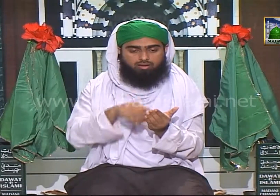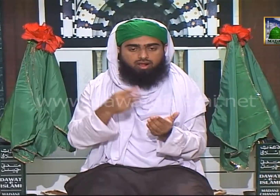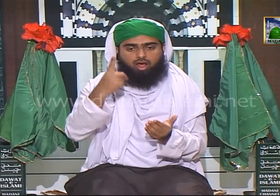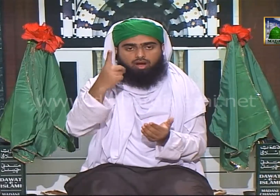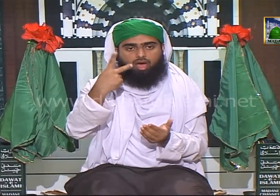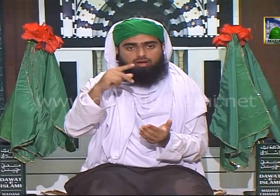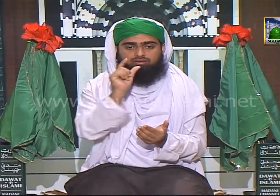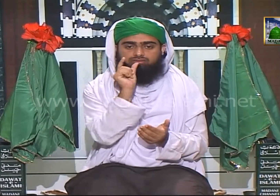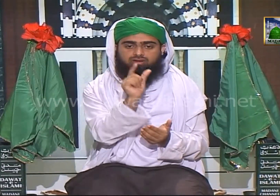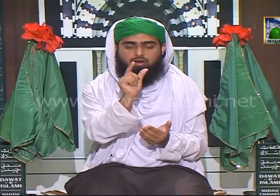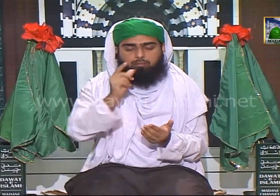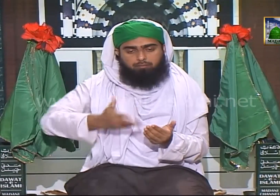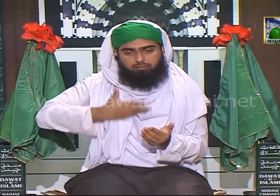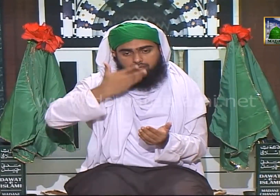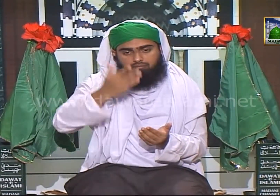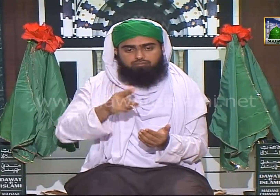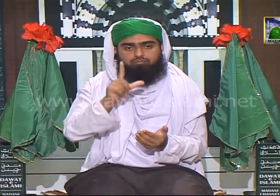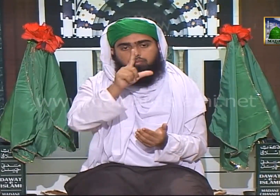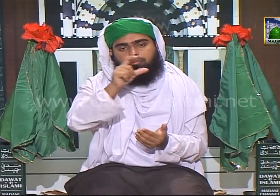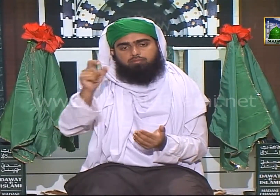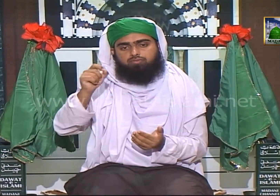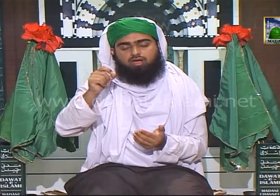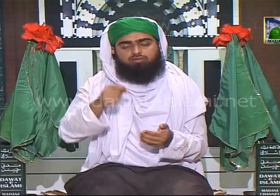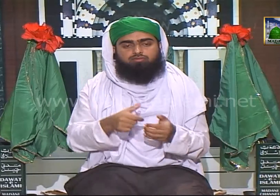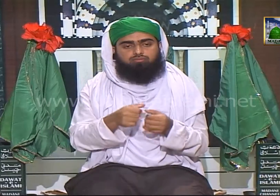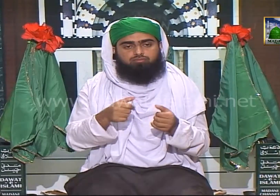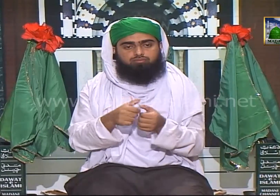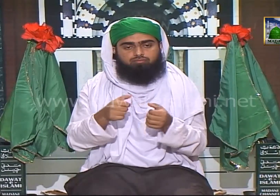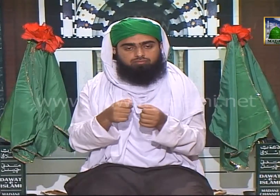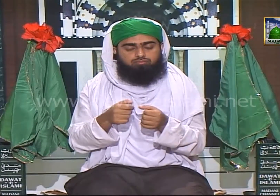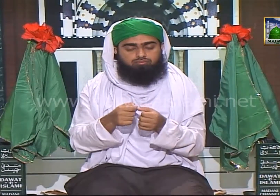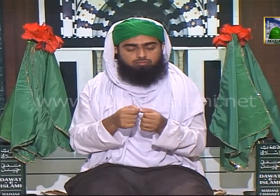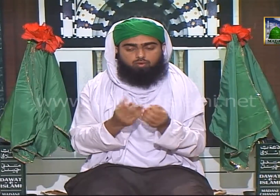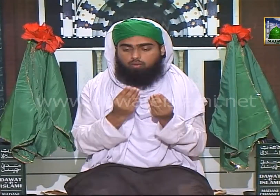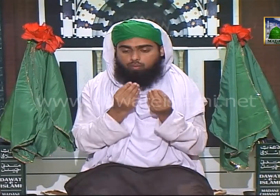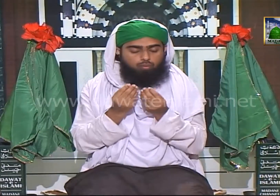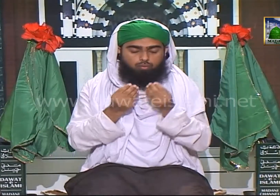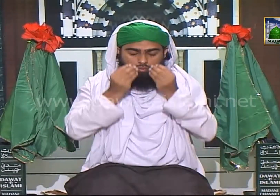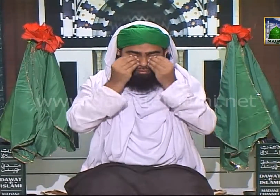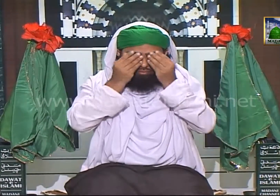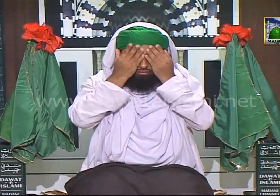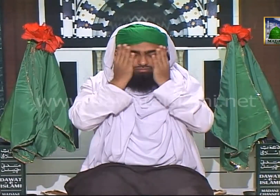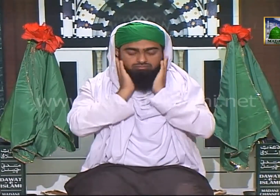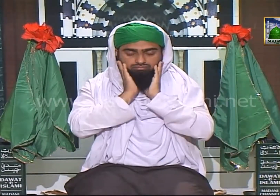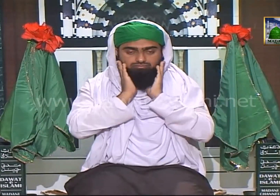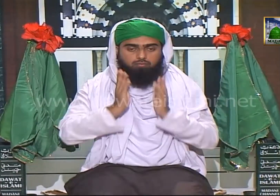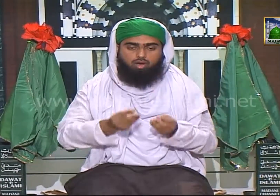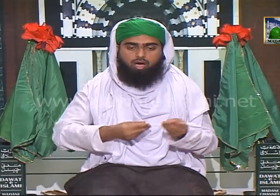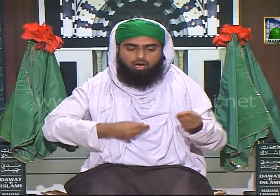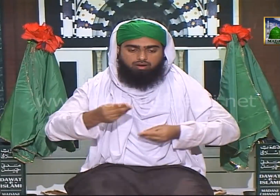باسطو 10 بار پڑھ کر اپنے ہاتھوں پر دم کر دیں اور منہ پر پھیر لیں، تو انشاءاللہ اس سے بھی روزی و برکت ہوگی اور